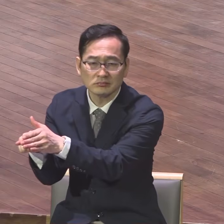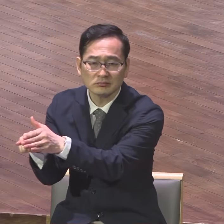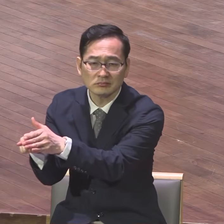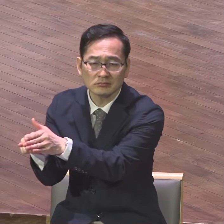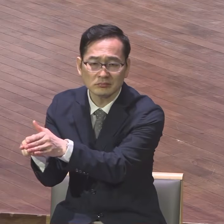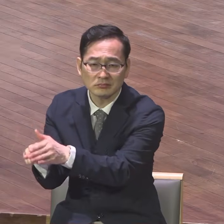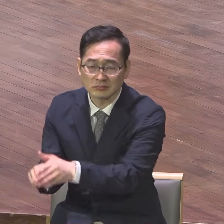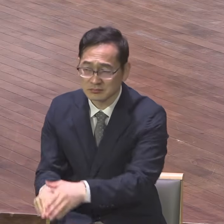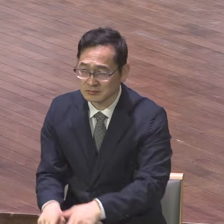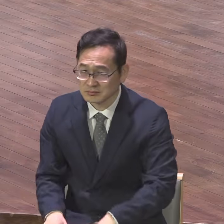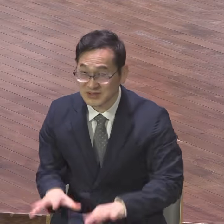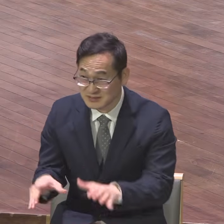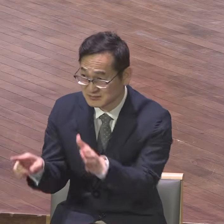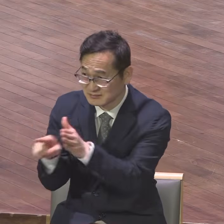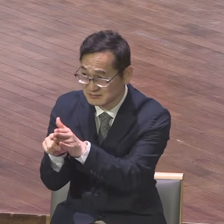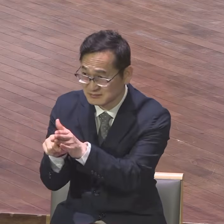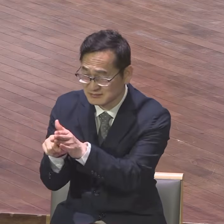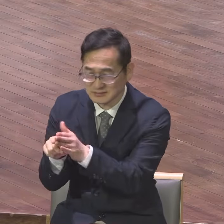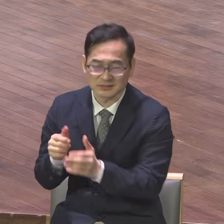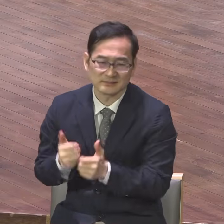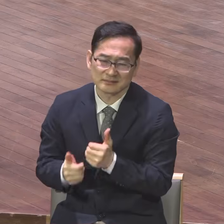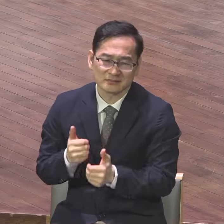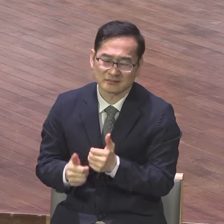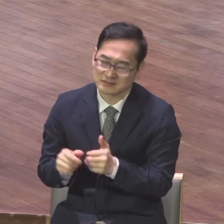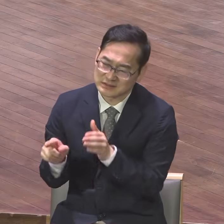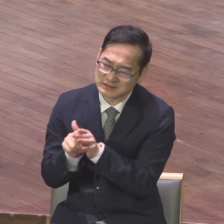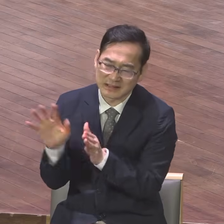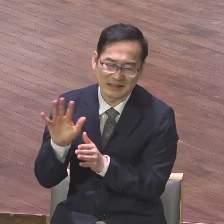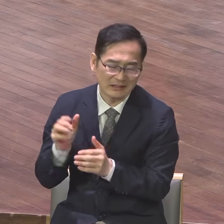아직 신뢰 못 받고 있어요. 정말